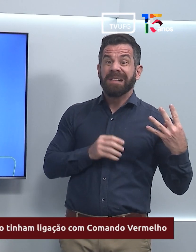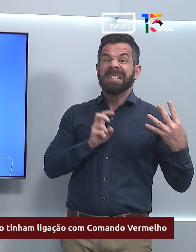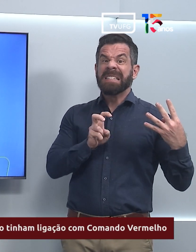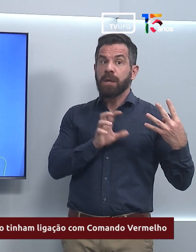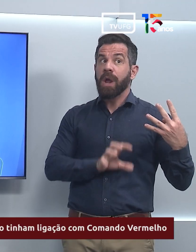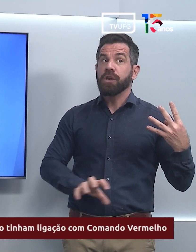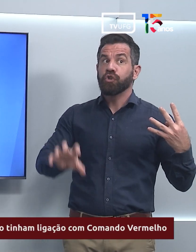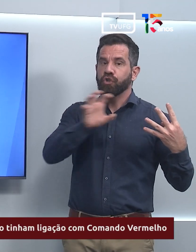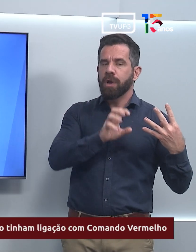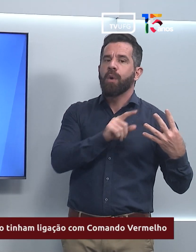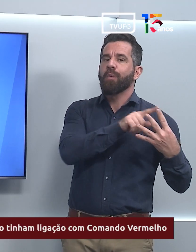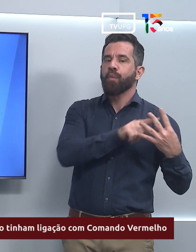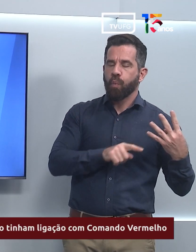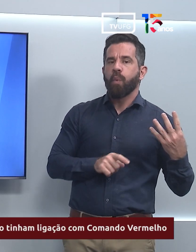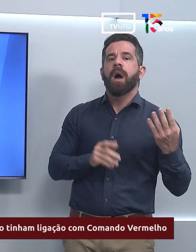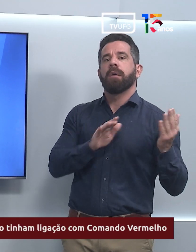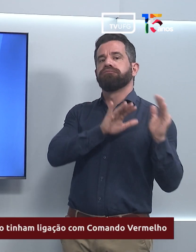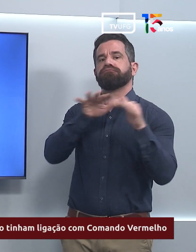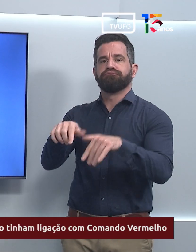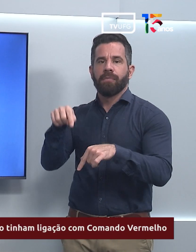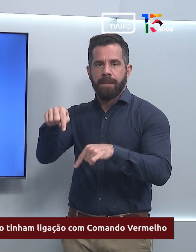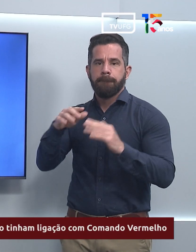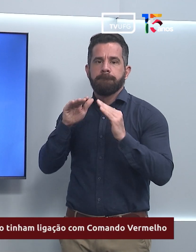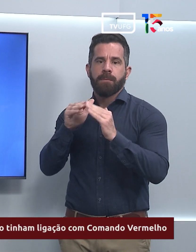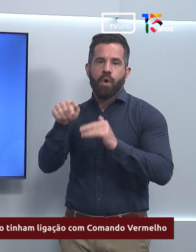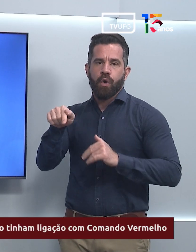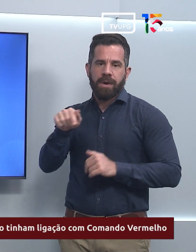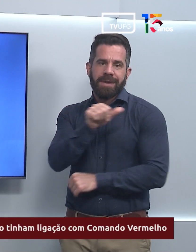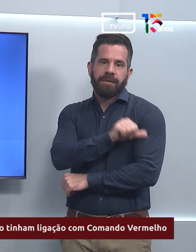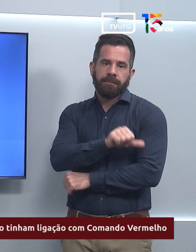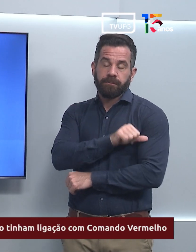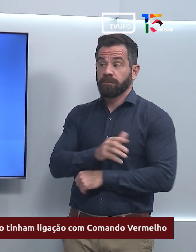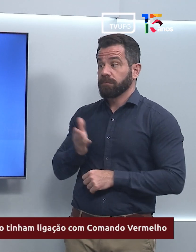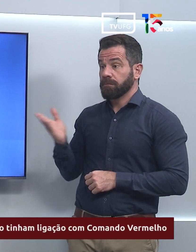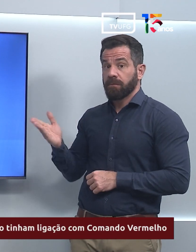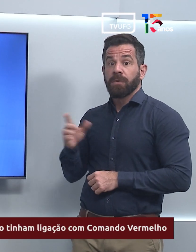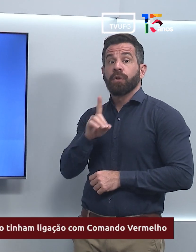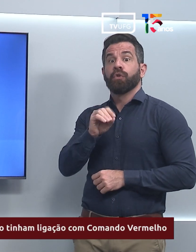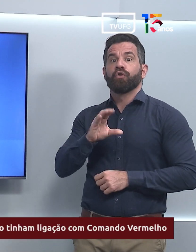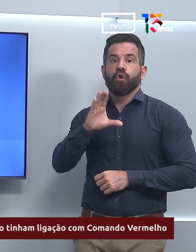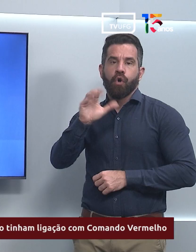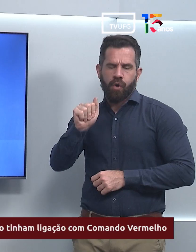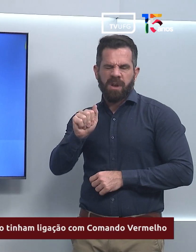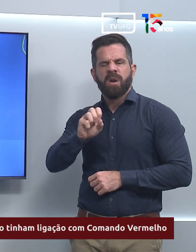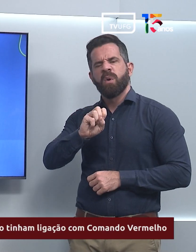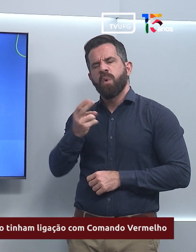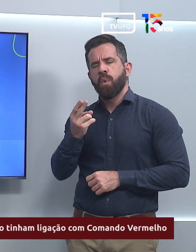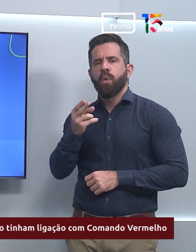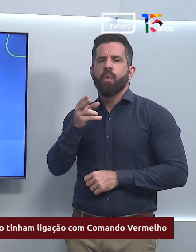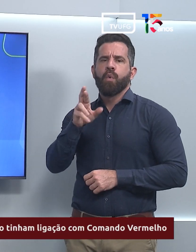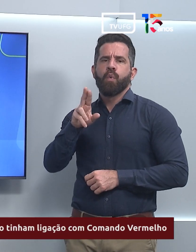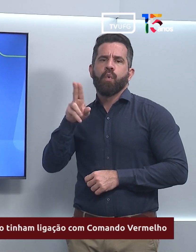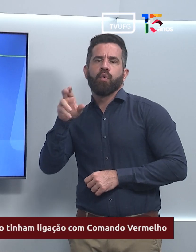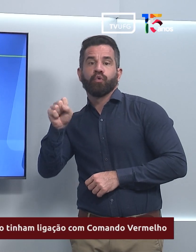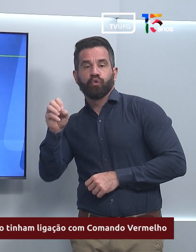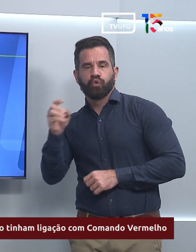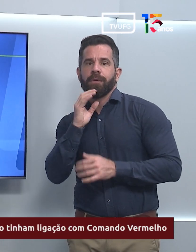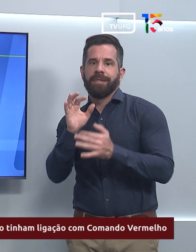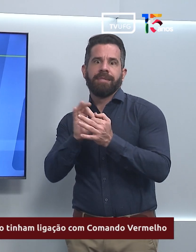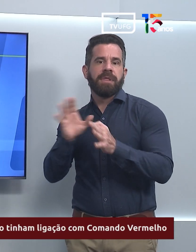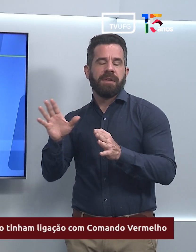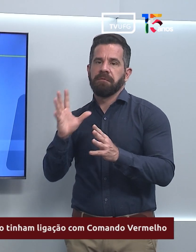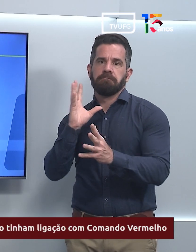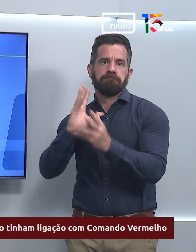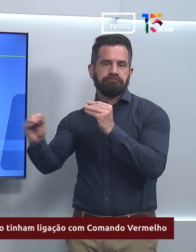do Comando Vermelho, Edgar Alves de Andrade, mais conhecido como DOCA ou urso segue em liberdade. O